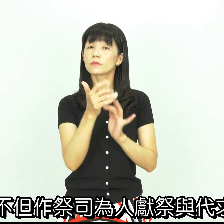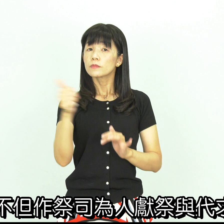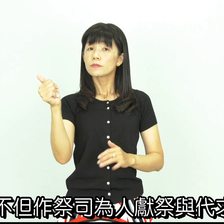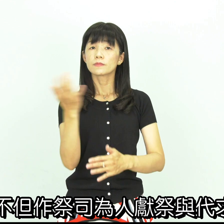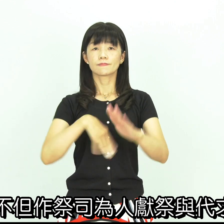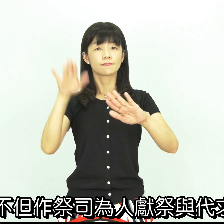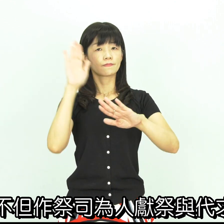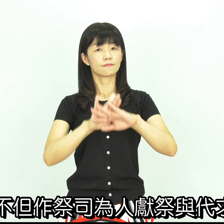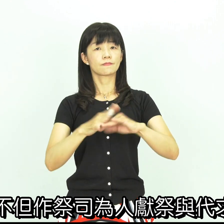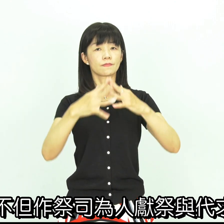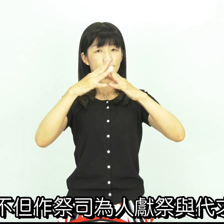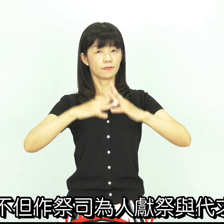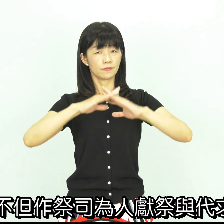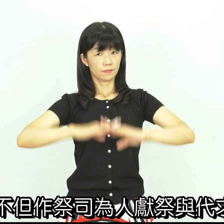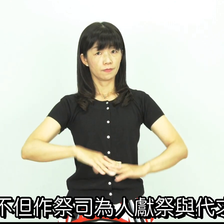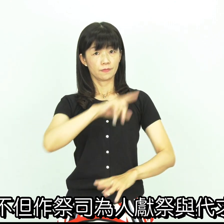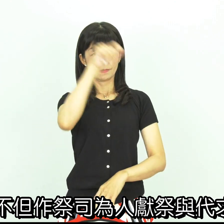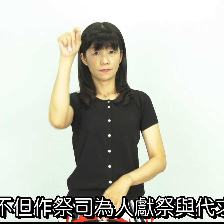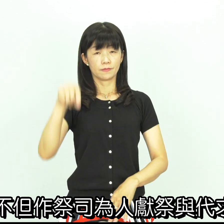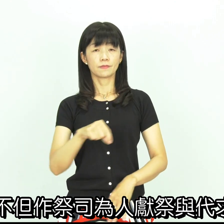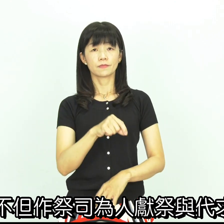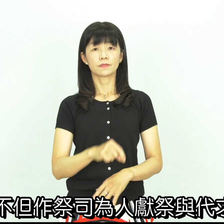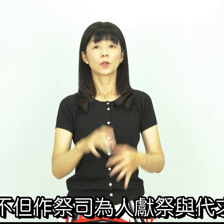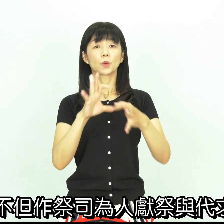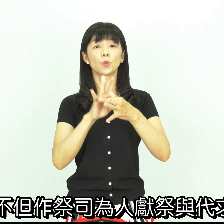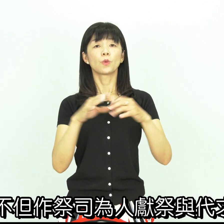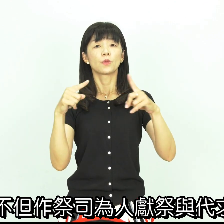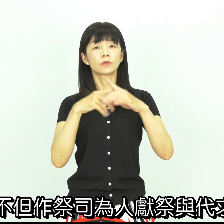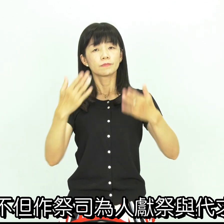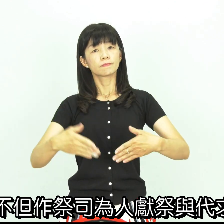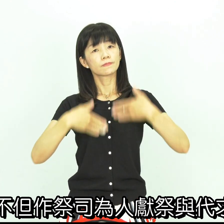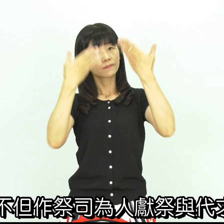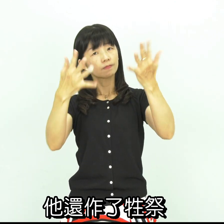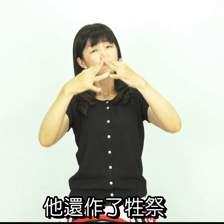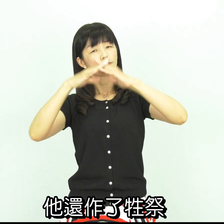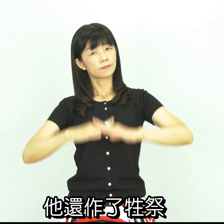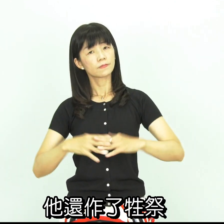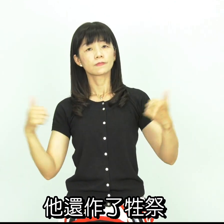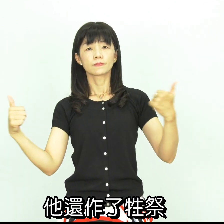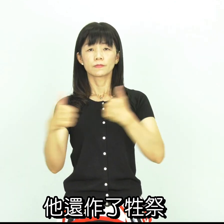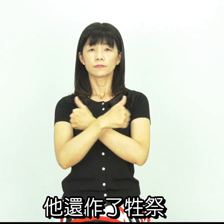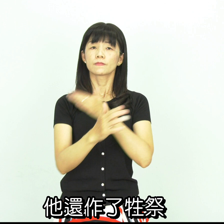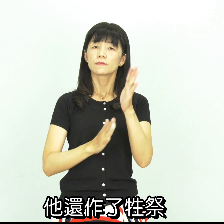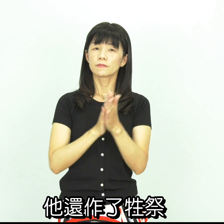司为人献祭代求，他还做了生祭，